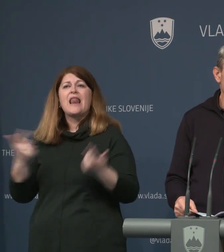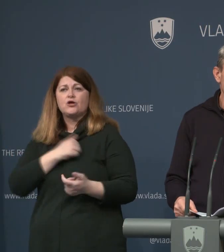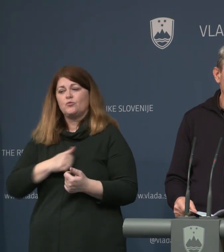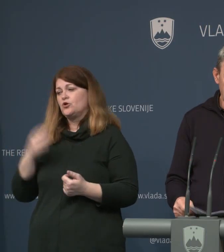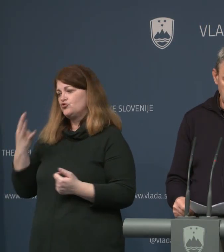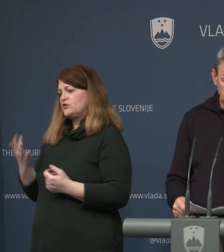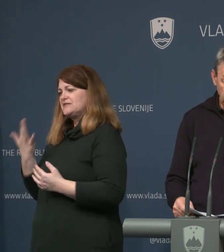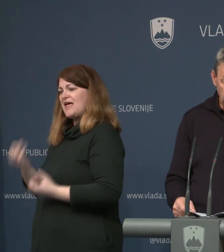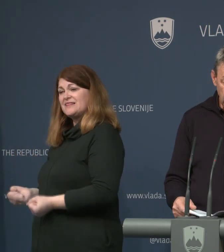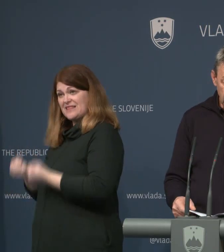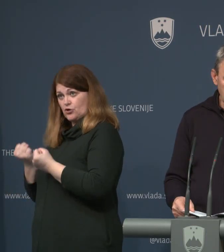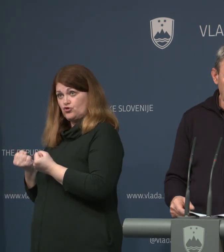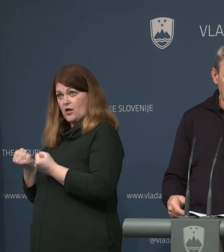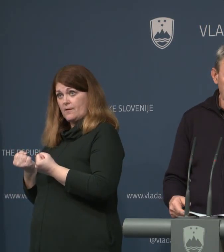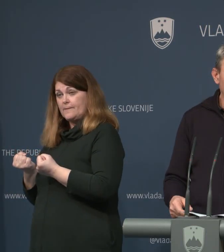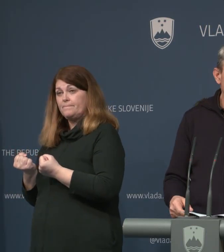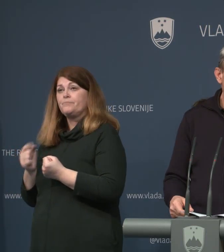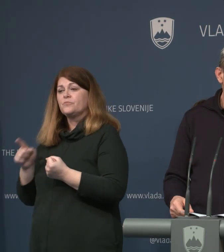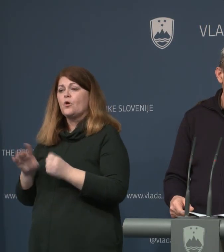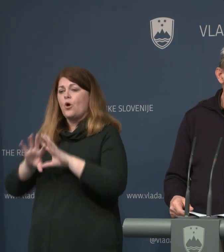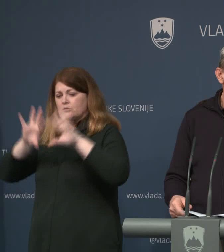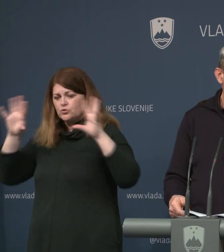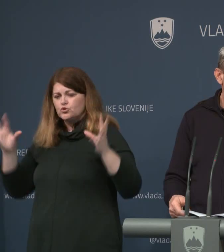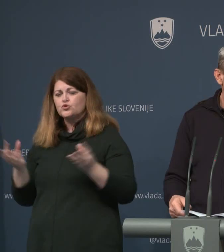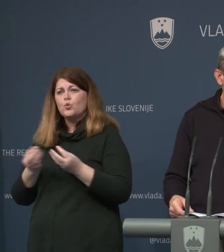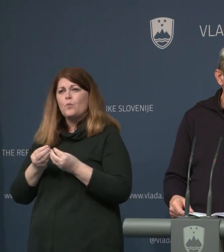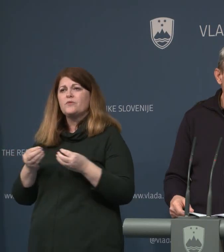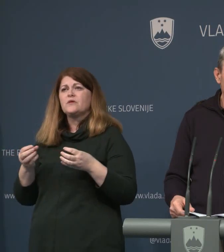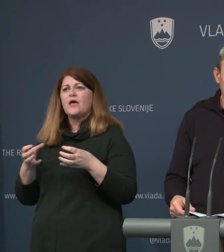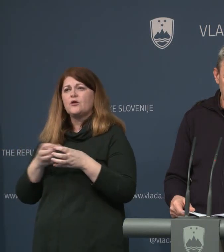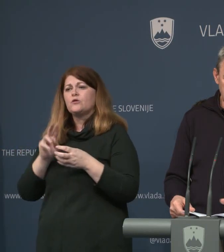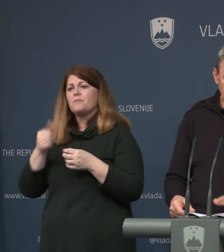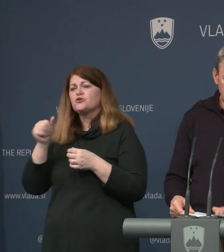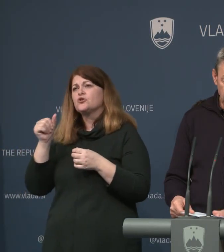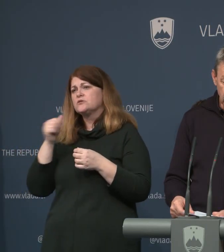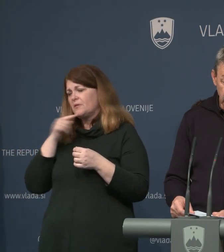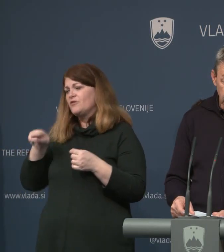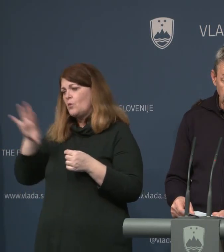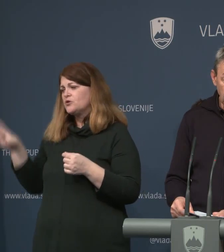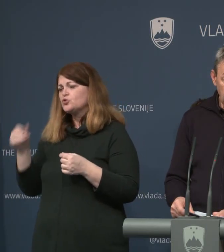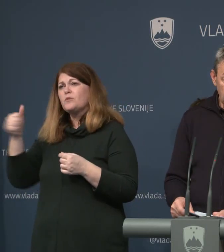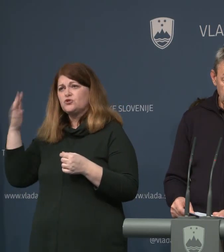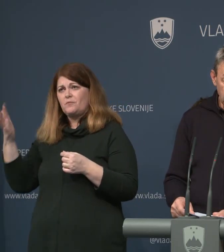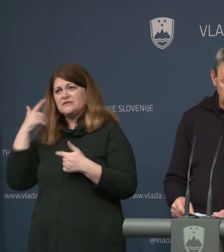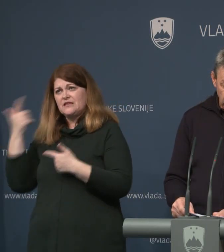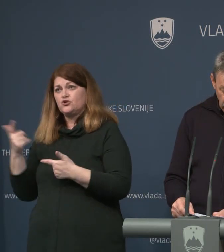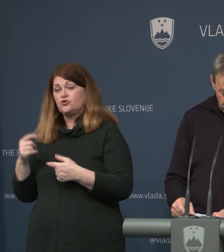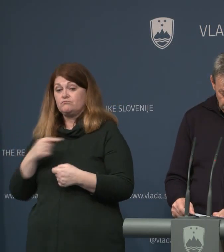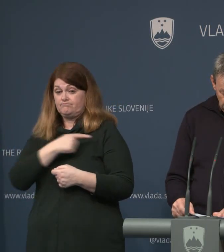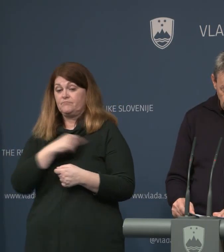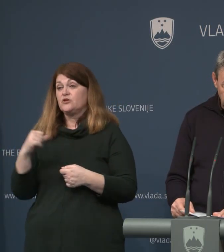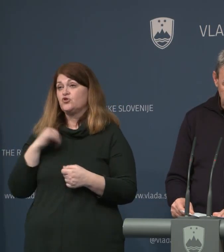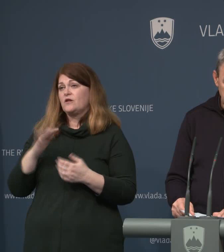in 40 za malo težje bolnike, sta to skupni enoti, ki ima tam kot 150, če se šteje se ležišč. Mi smo včeraj